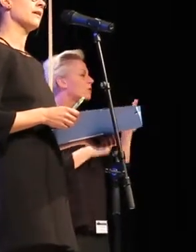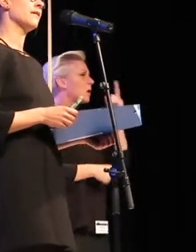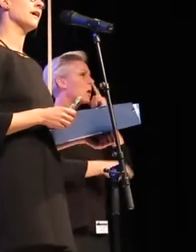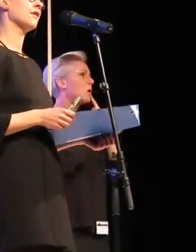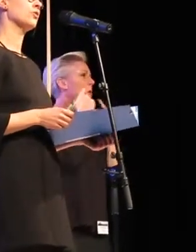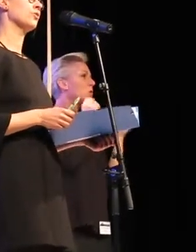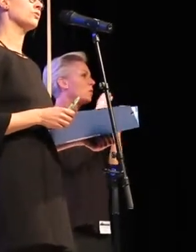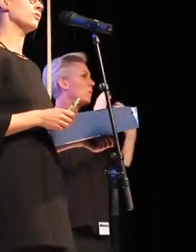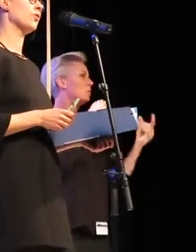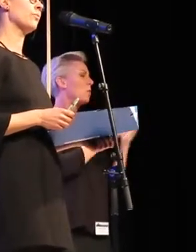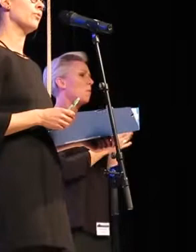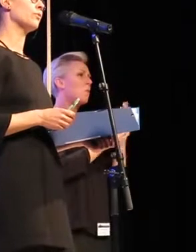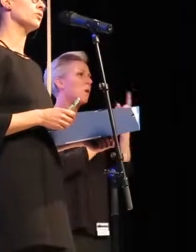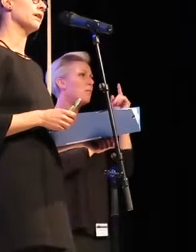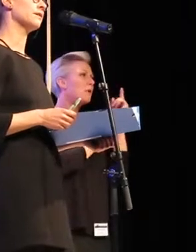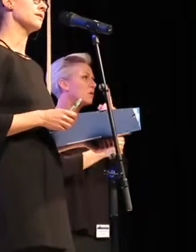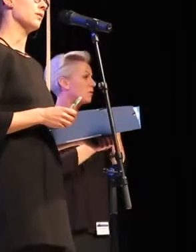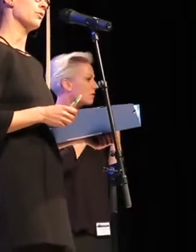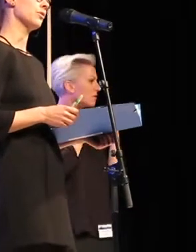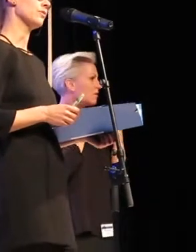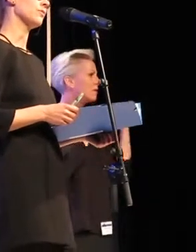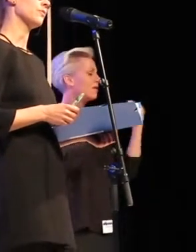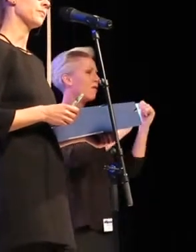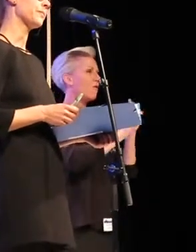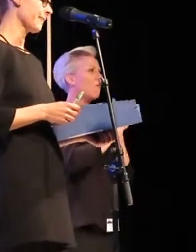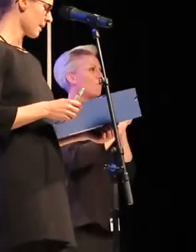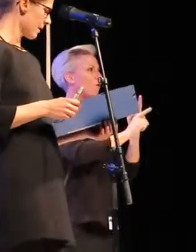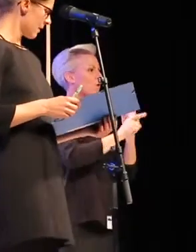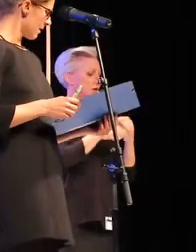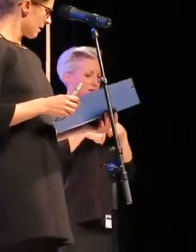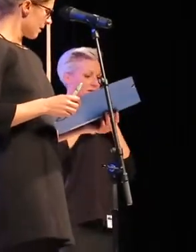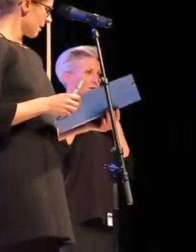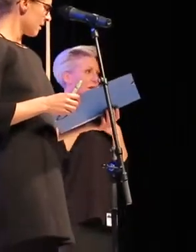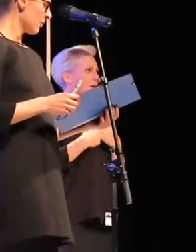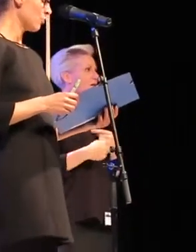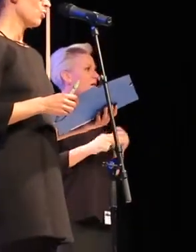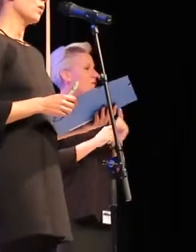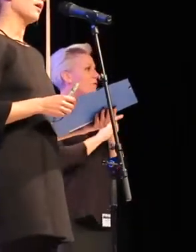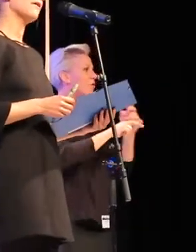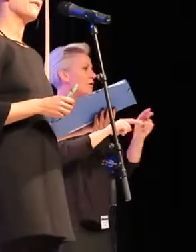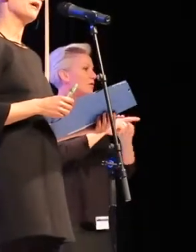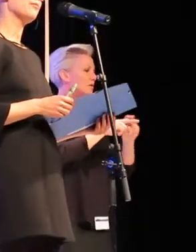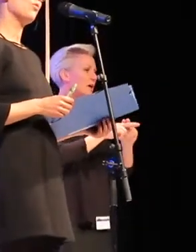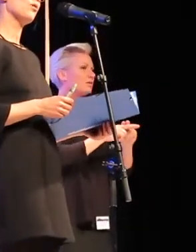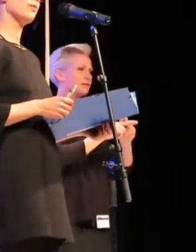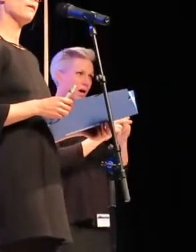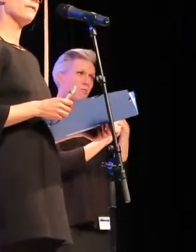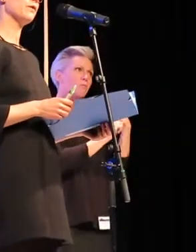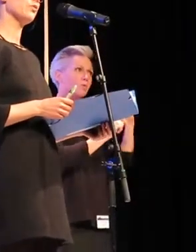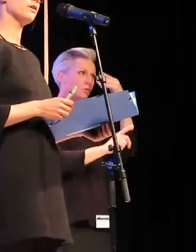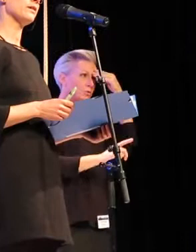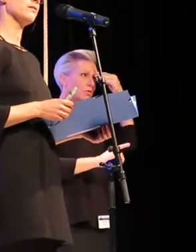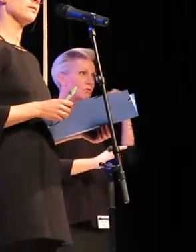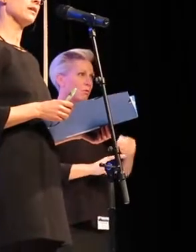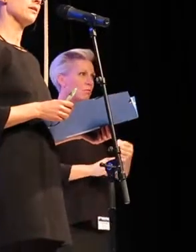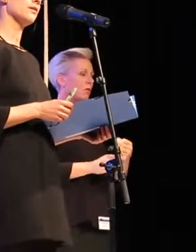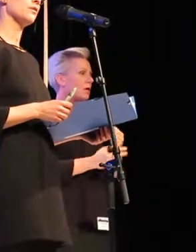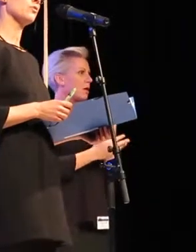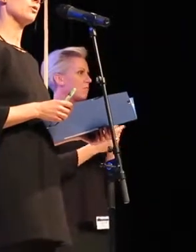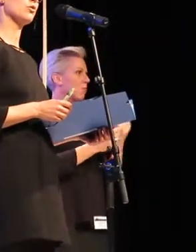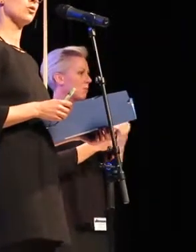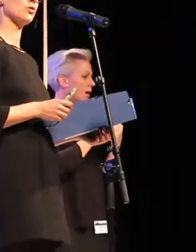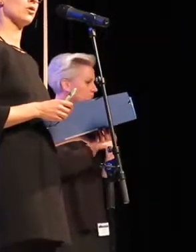sker när kunskap och känsla möts. Då när många människor reser